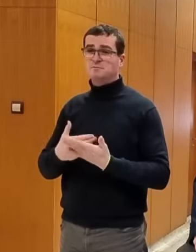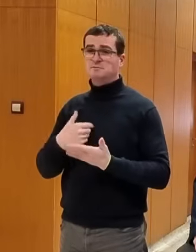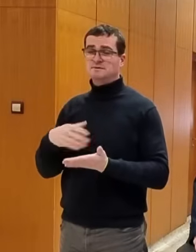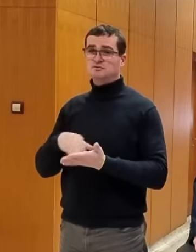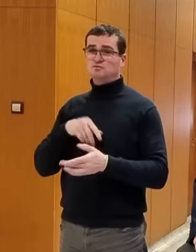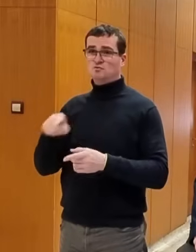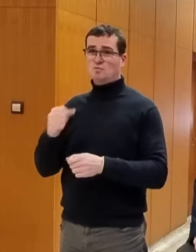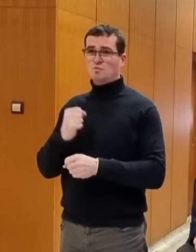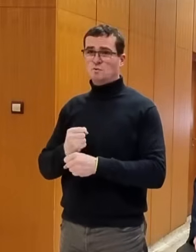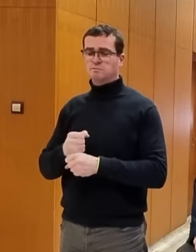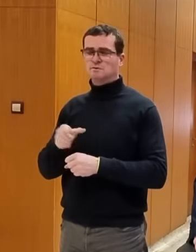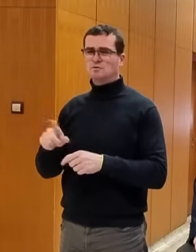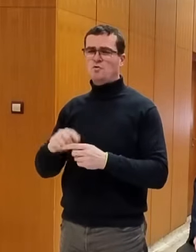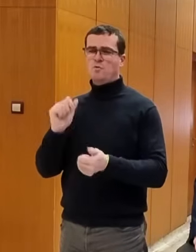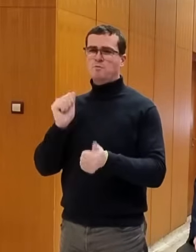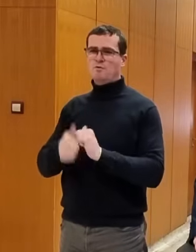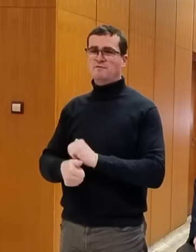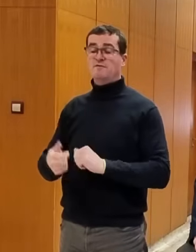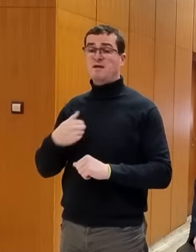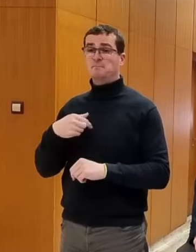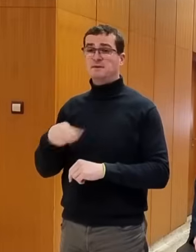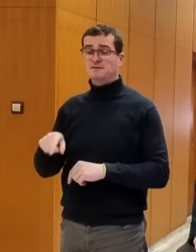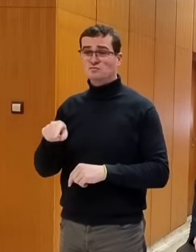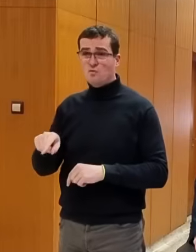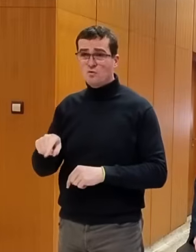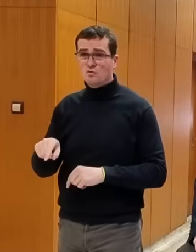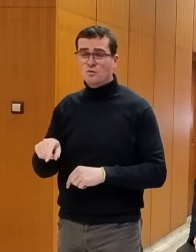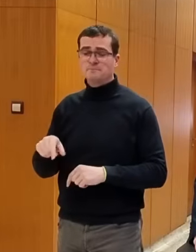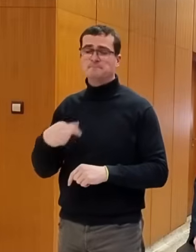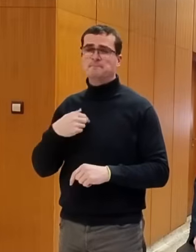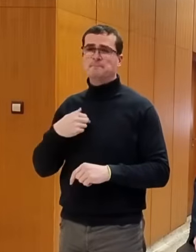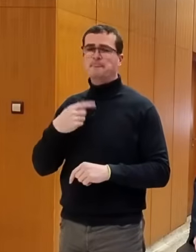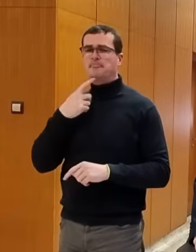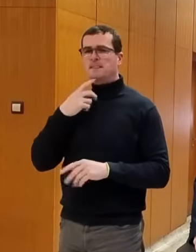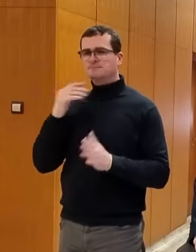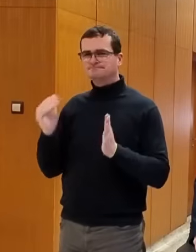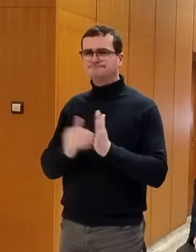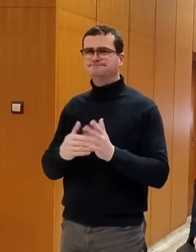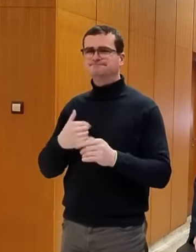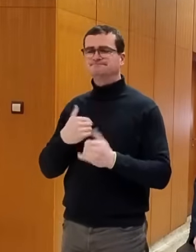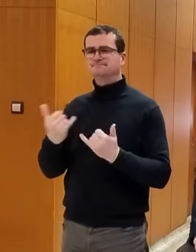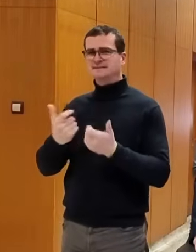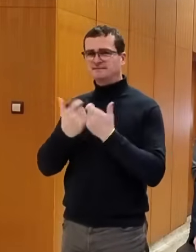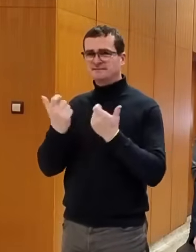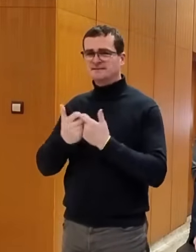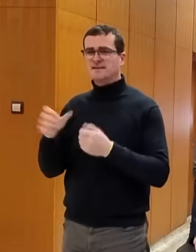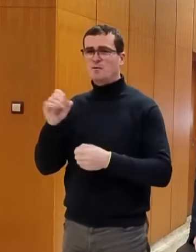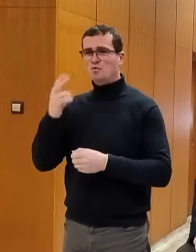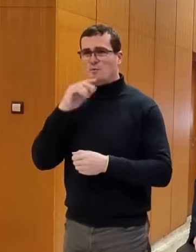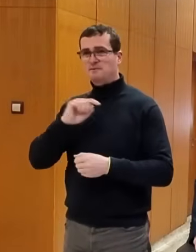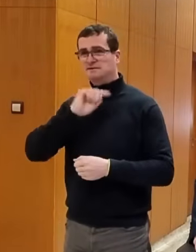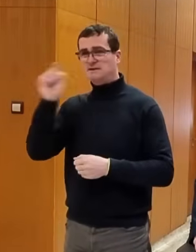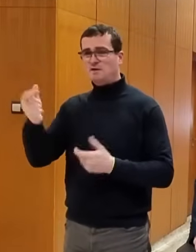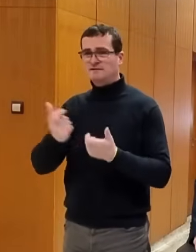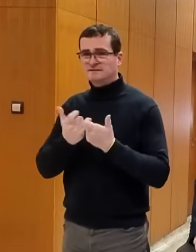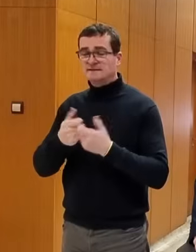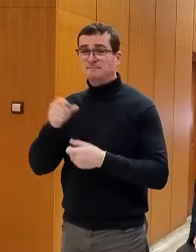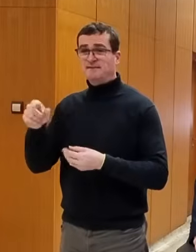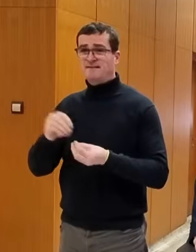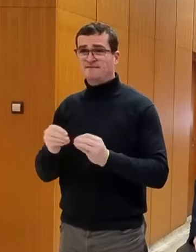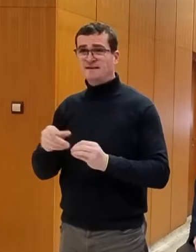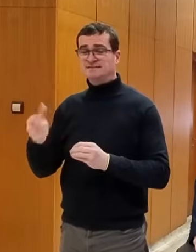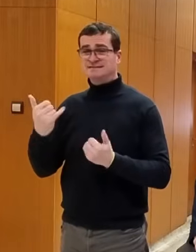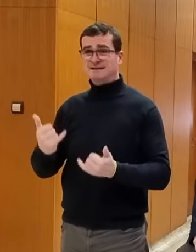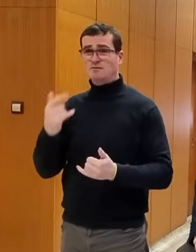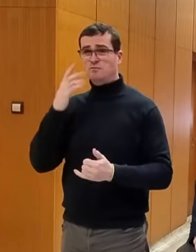začali toto robiť, tak to by bol revanš. A toto sme si považovali za potrebné prísť vysvetliť aj eurokomisárovi pre právo, že tieto veci,